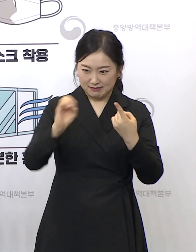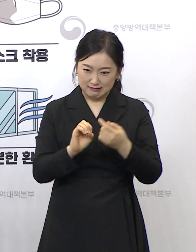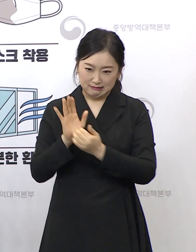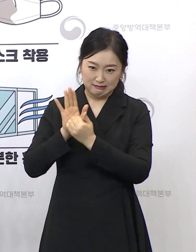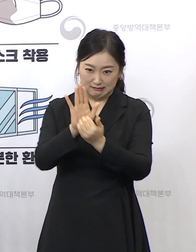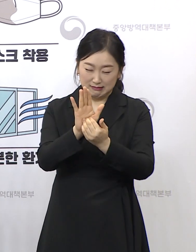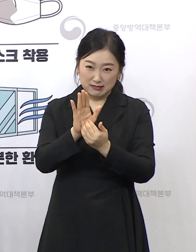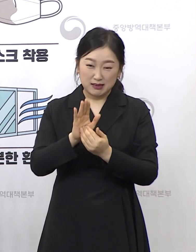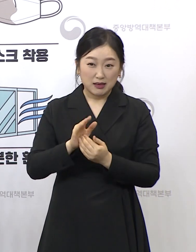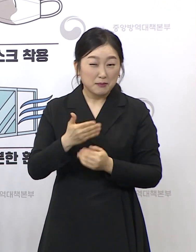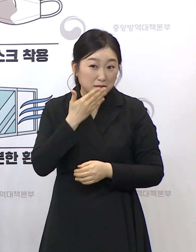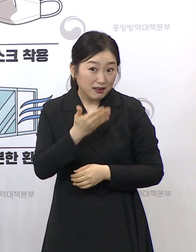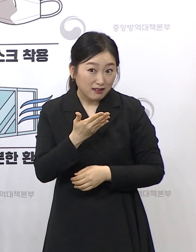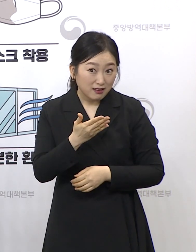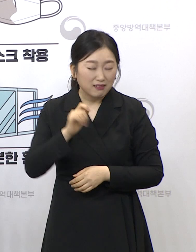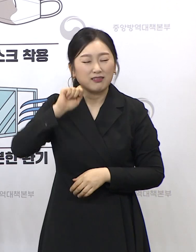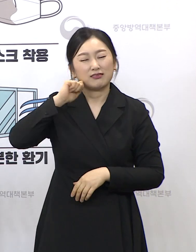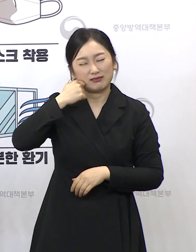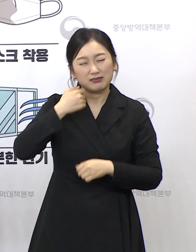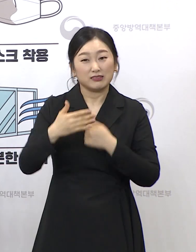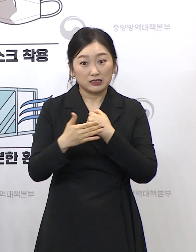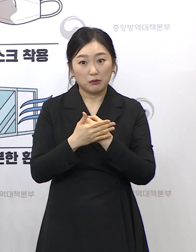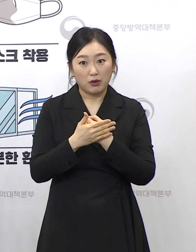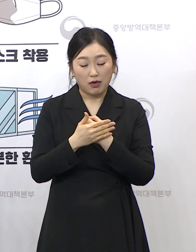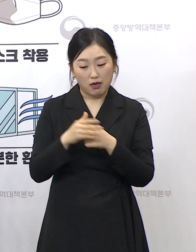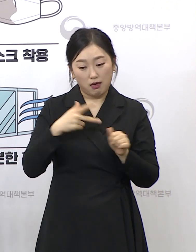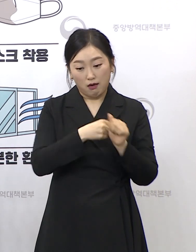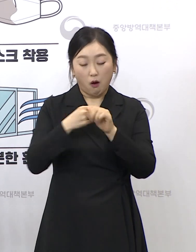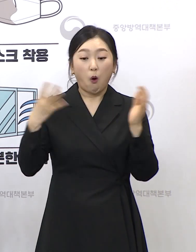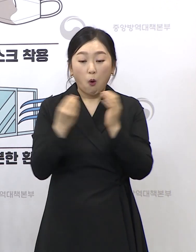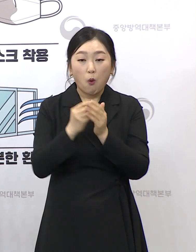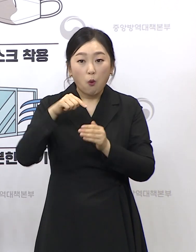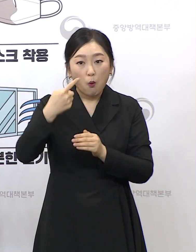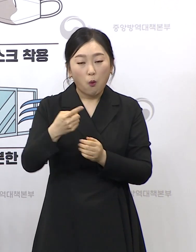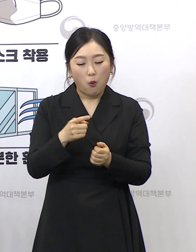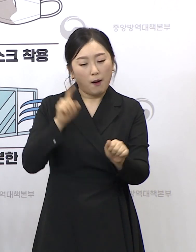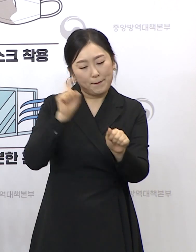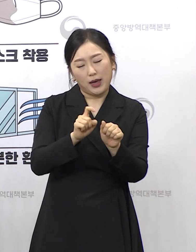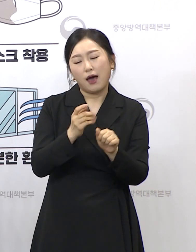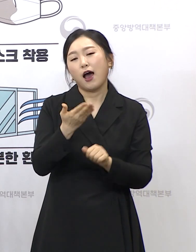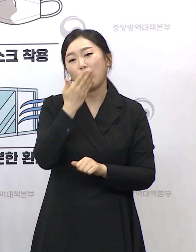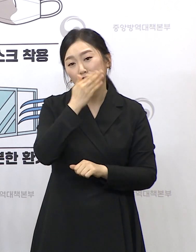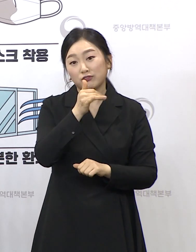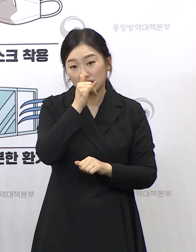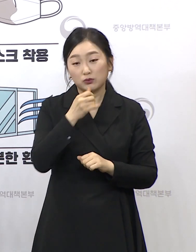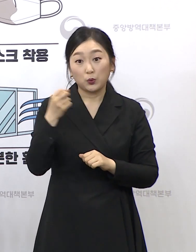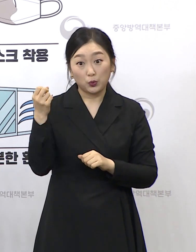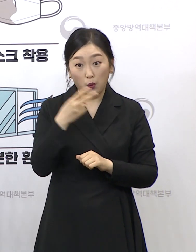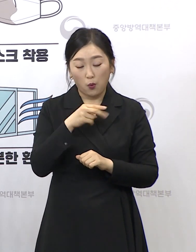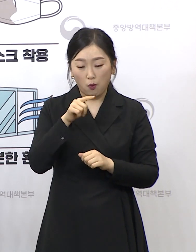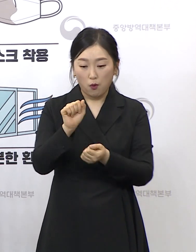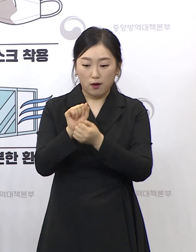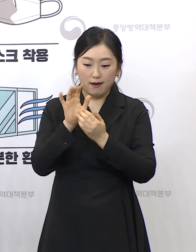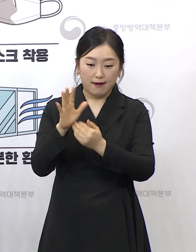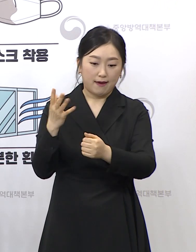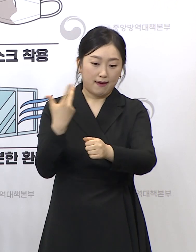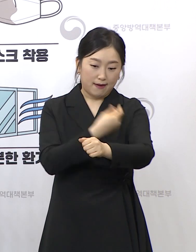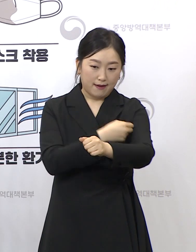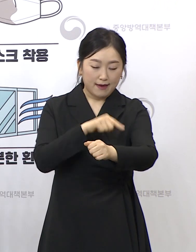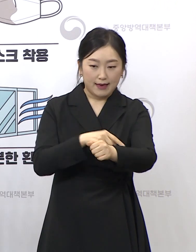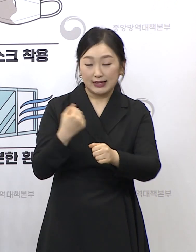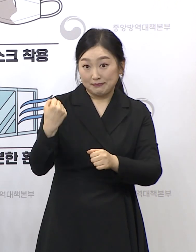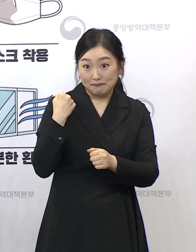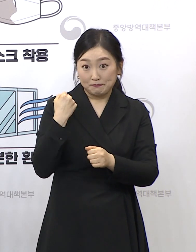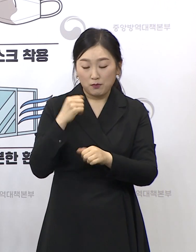완료자도 코로나19에 감염될 수는 있습니다. 그리고 백신 효과가 일정하게 유지된다 하더라도